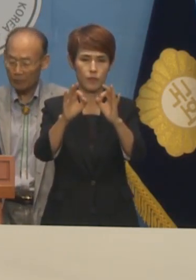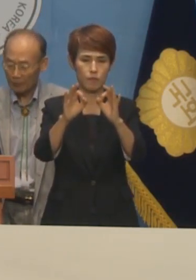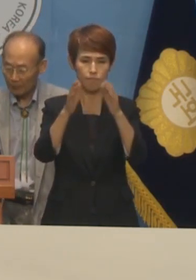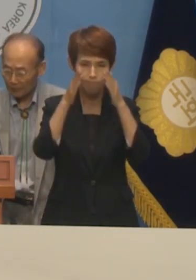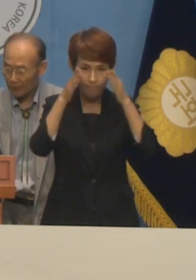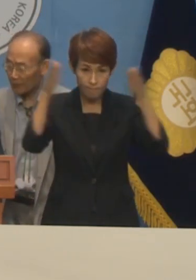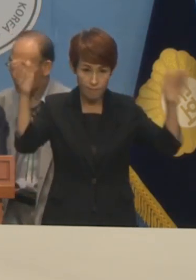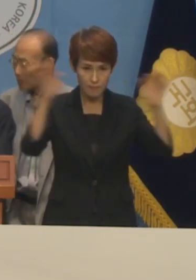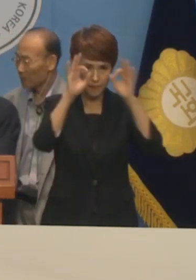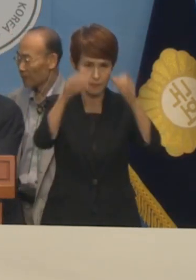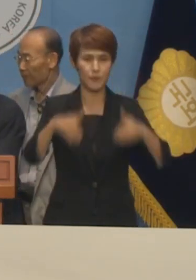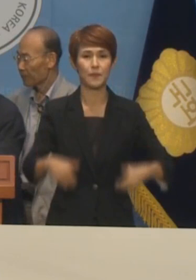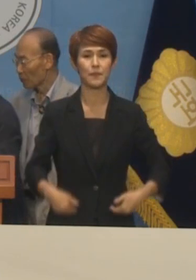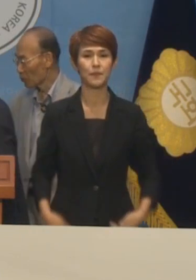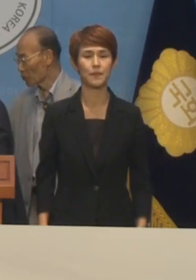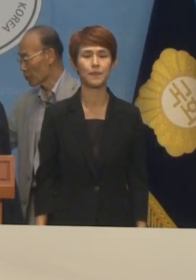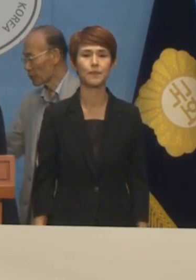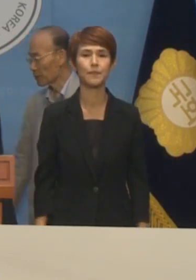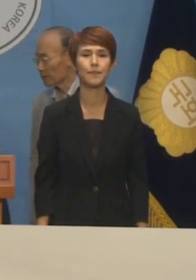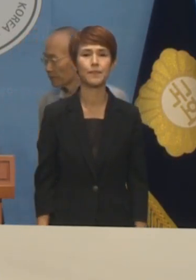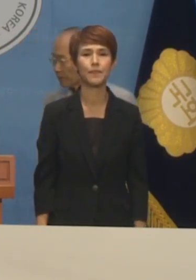한다.